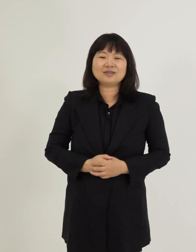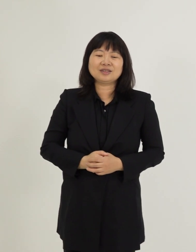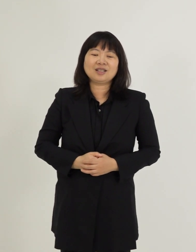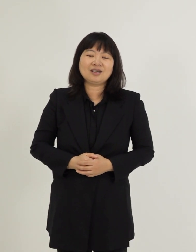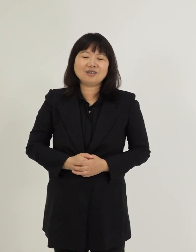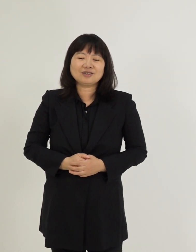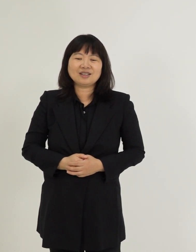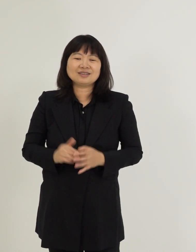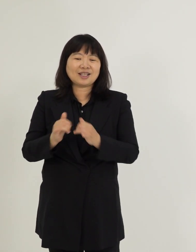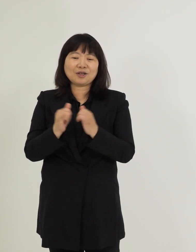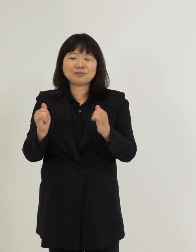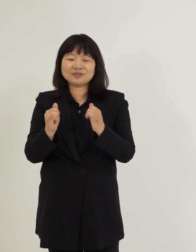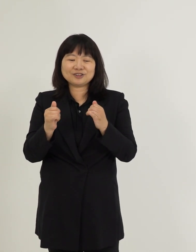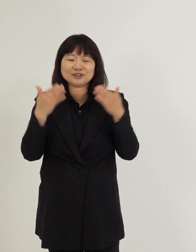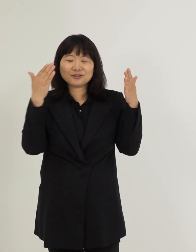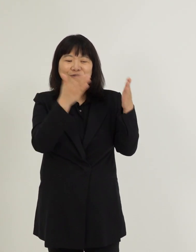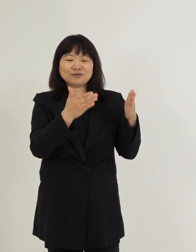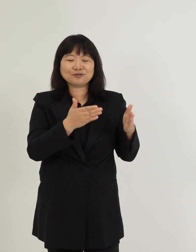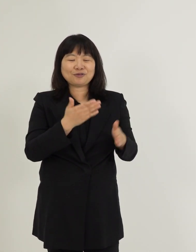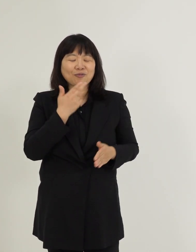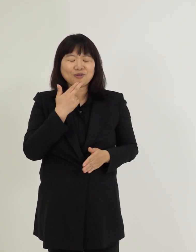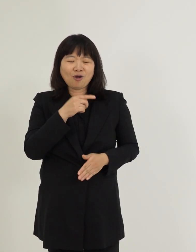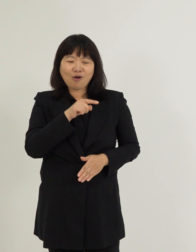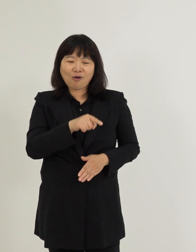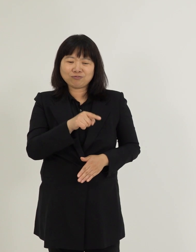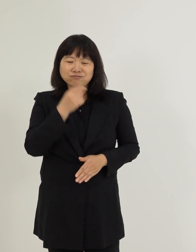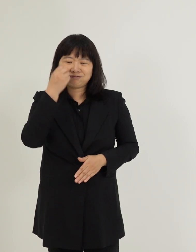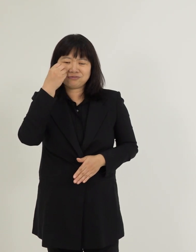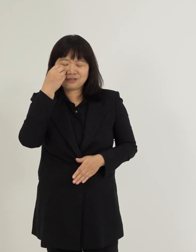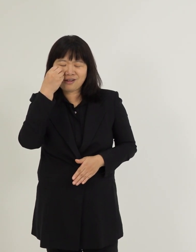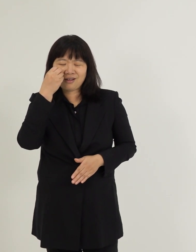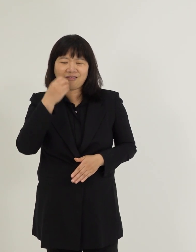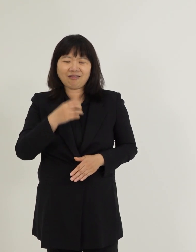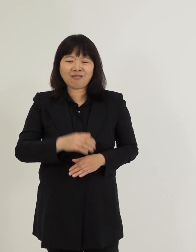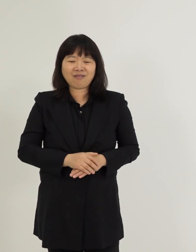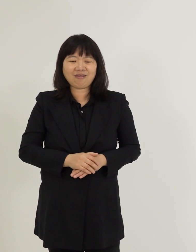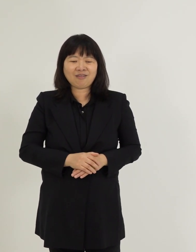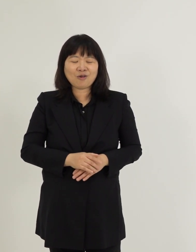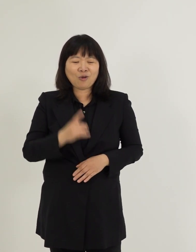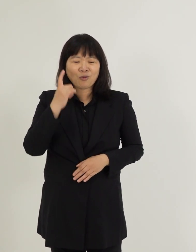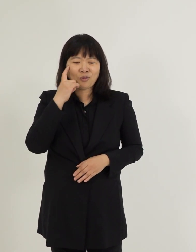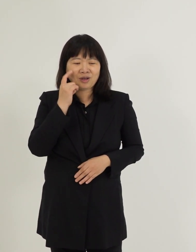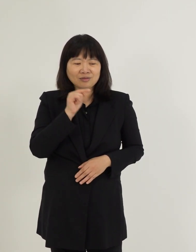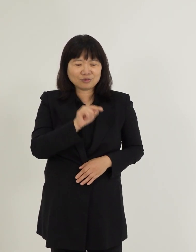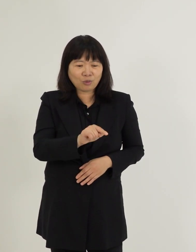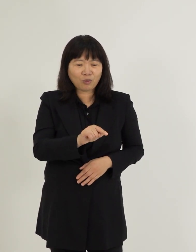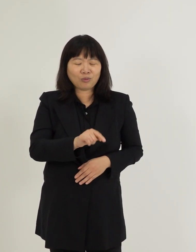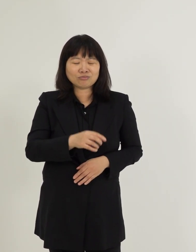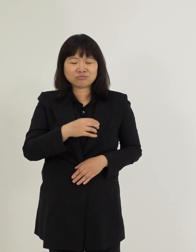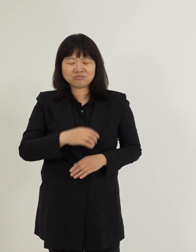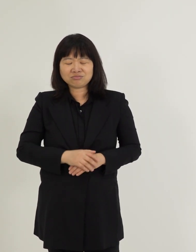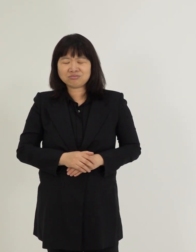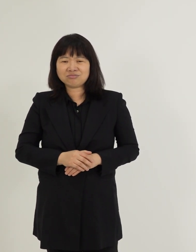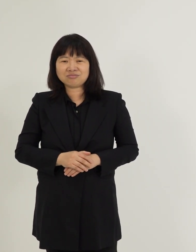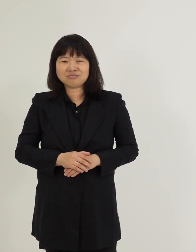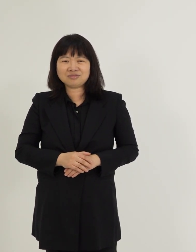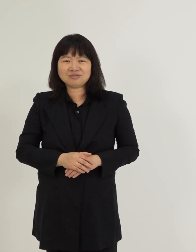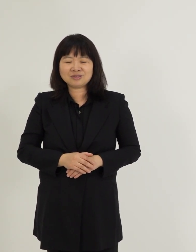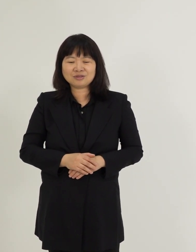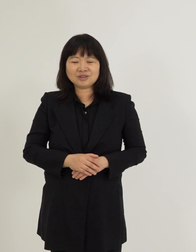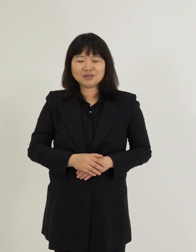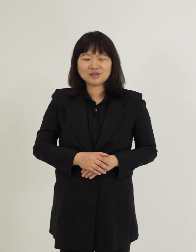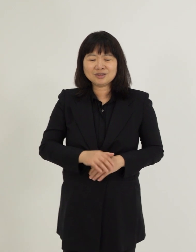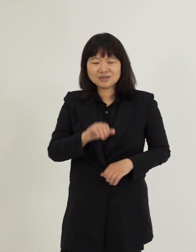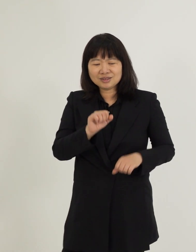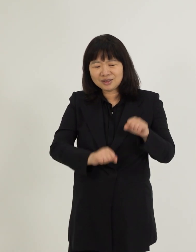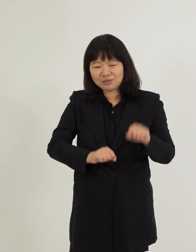길, 이상한 길. 왜 저렇게 살지? 저기 뭐야? 왜 하필 저